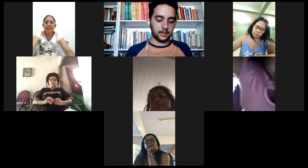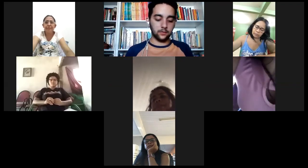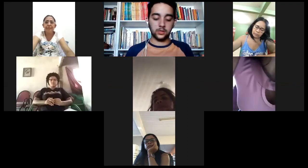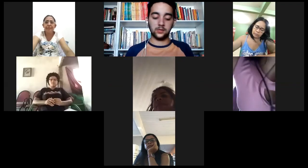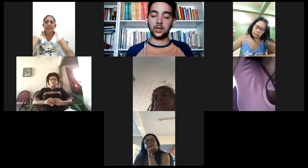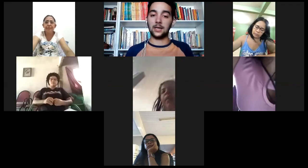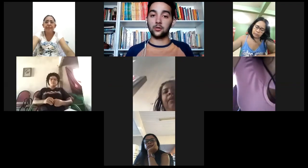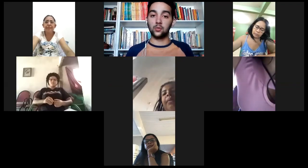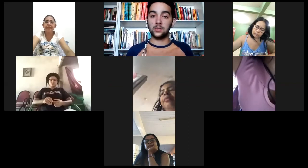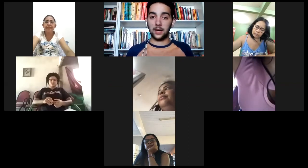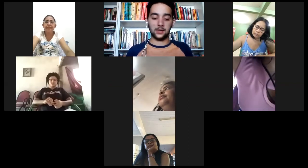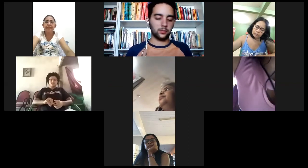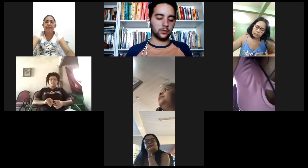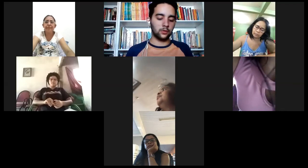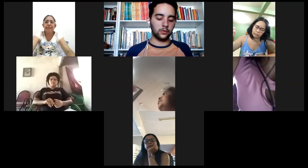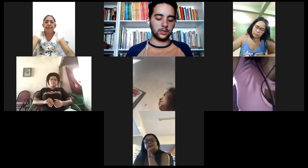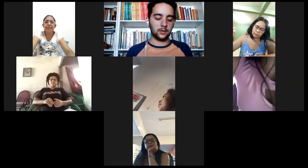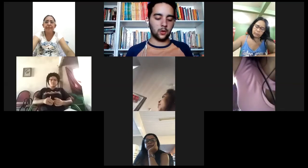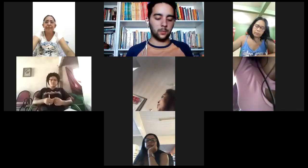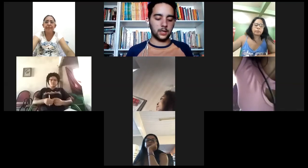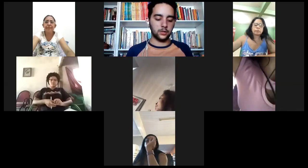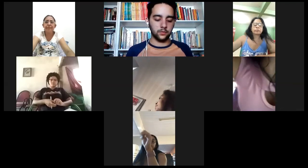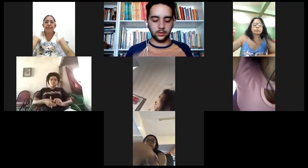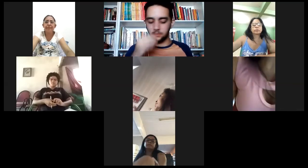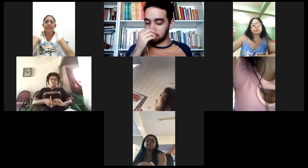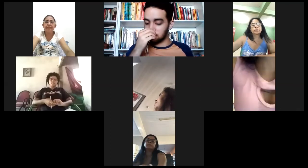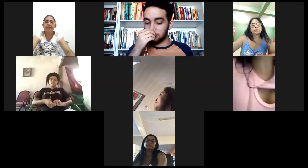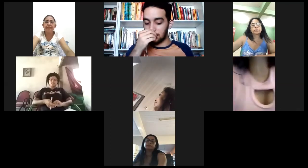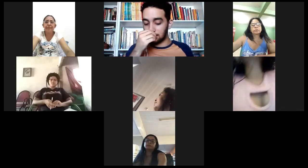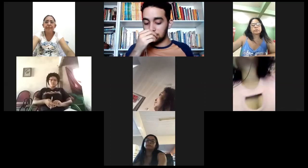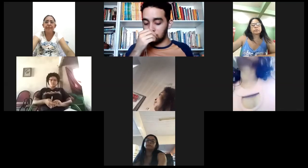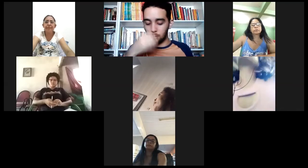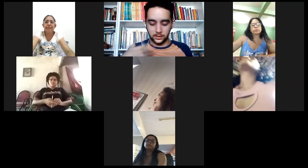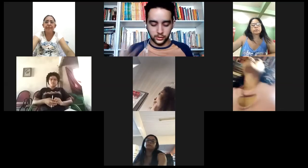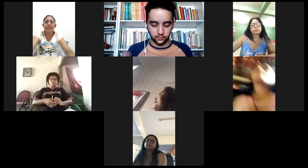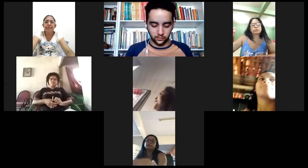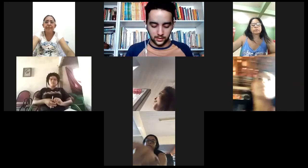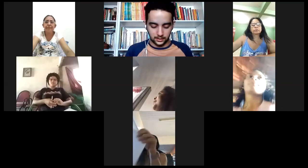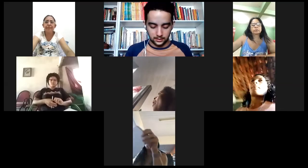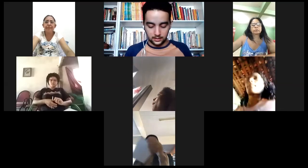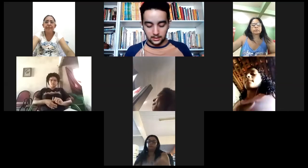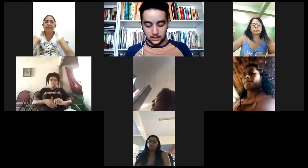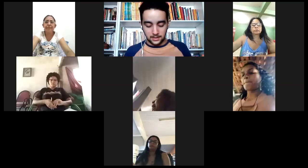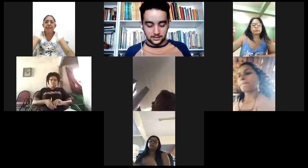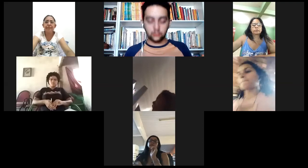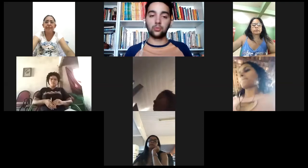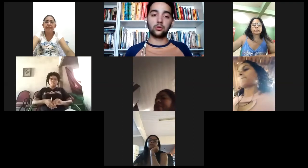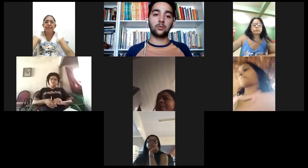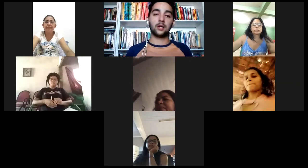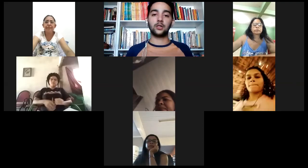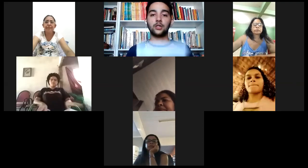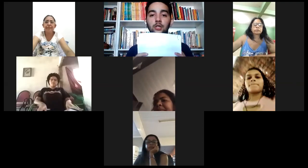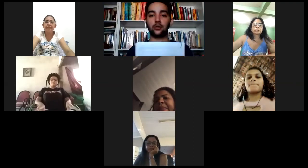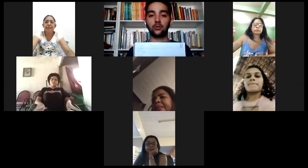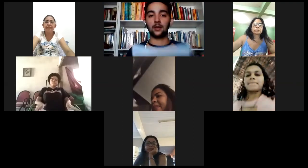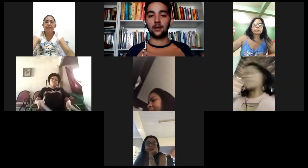ler aqui. Vocês vão treinar as duas partes, pois eu não vou dizer qual parte que vocês vão falar e qual parte que eu vou falar. Mas é tudo sobre o